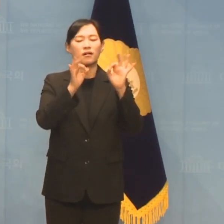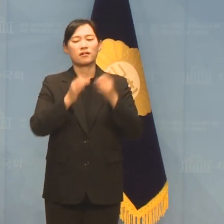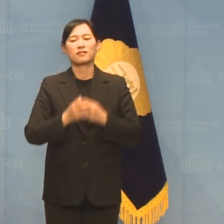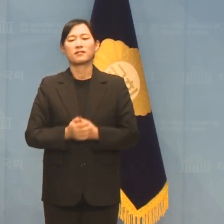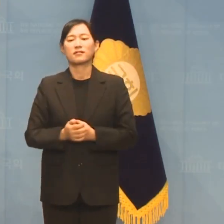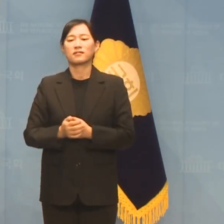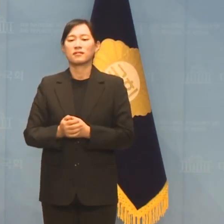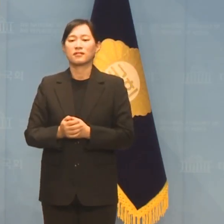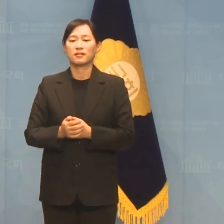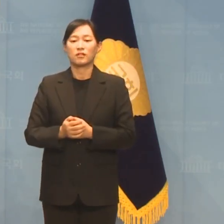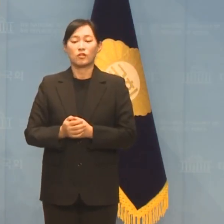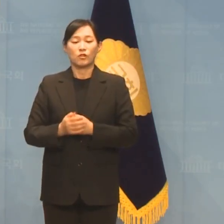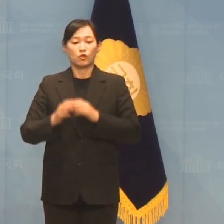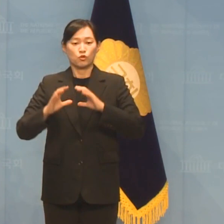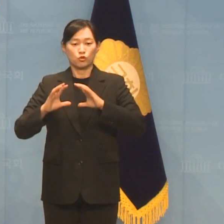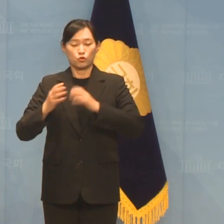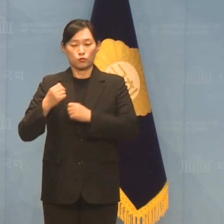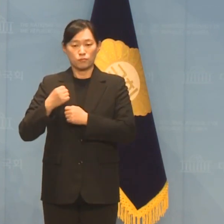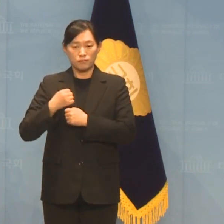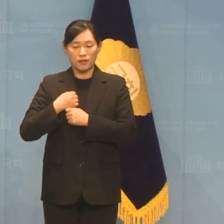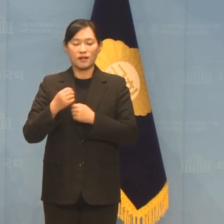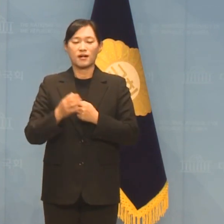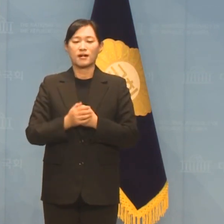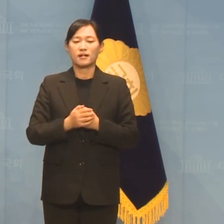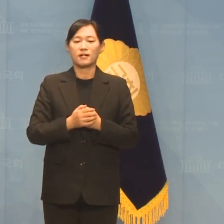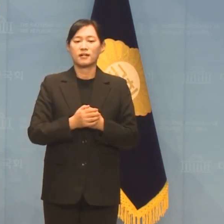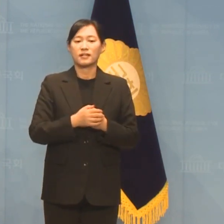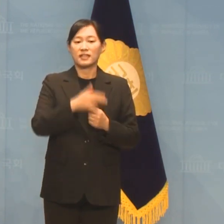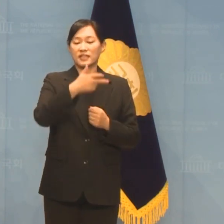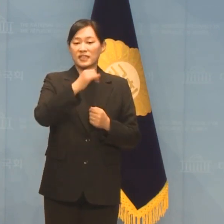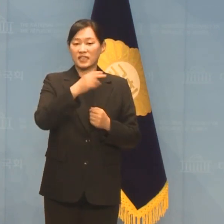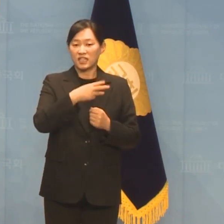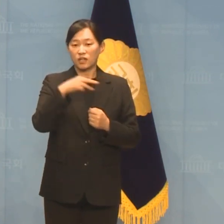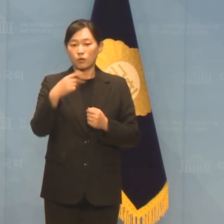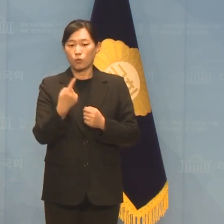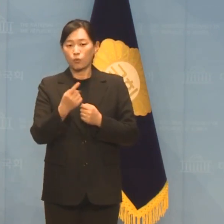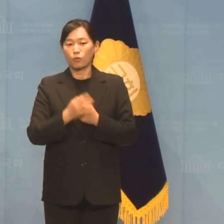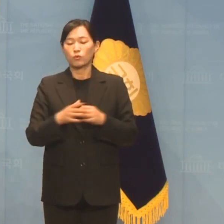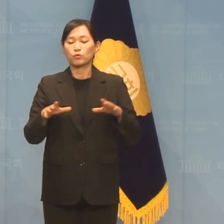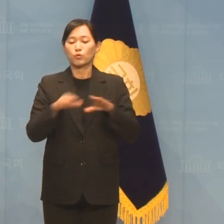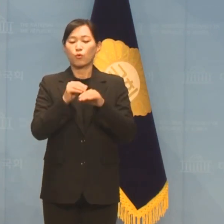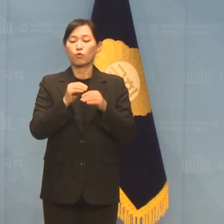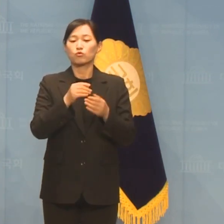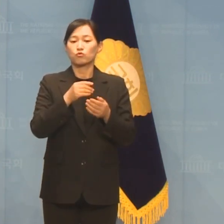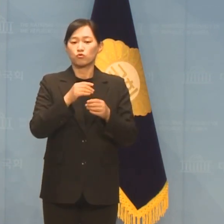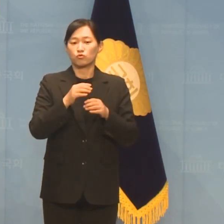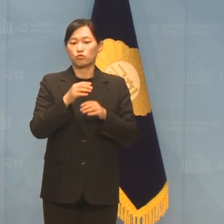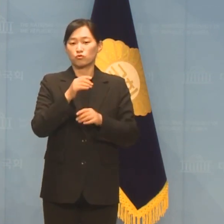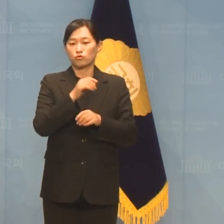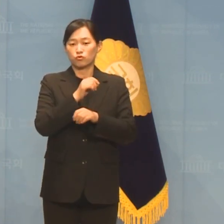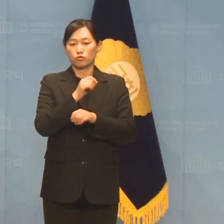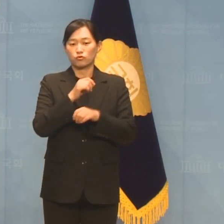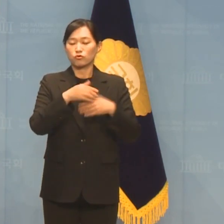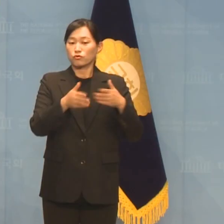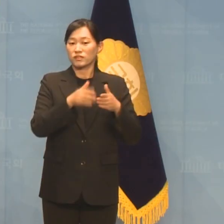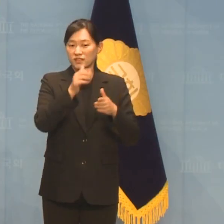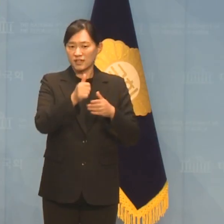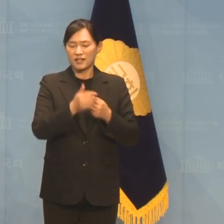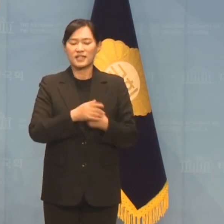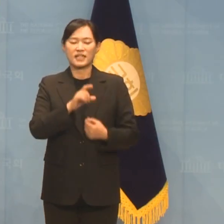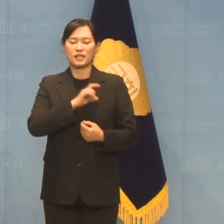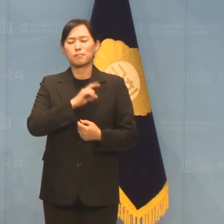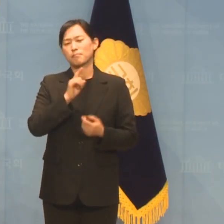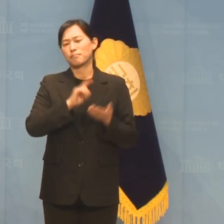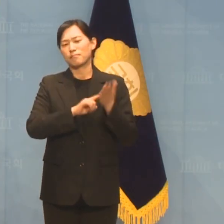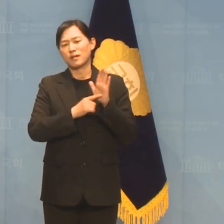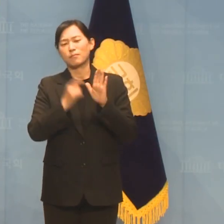세르게이 보예브 국방차관, 키릴로 부다노프 정보총국장, 그리고 이름을 밝힐 수 없을